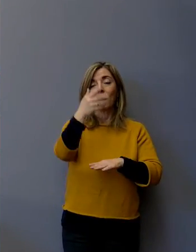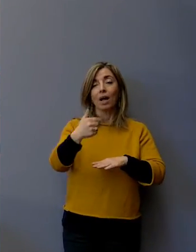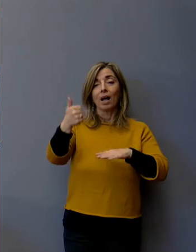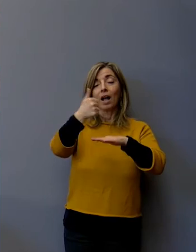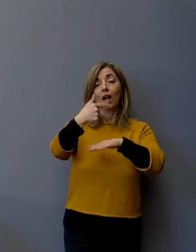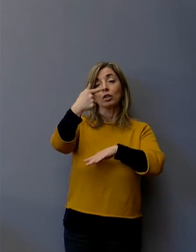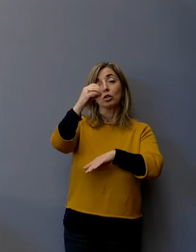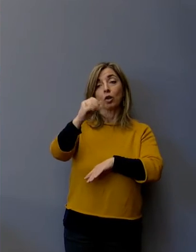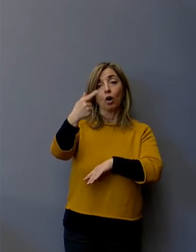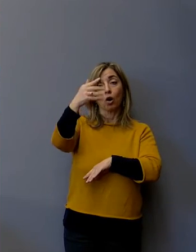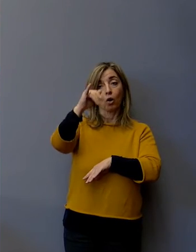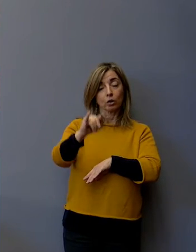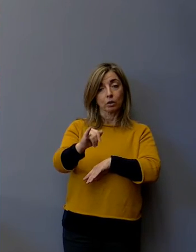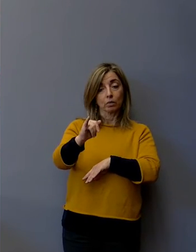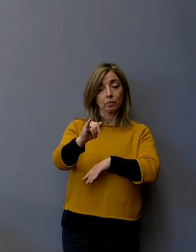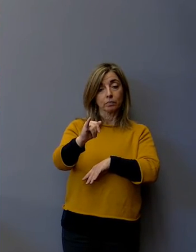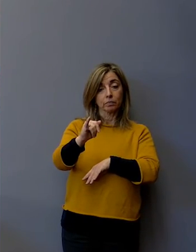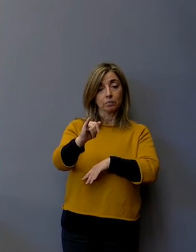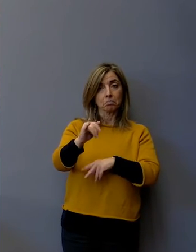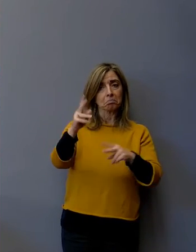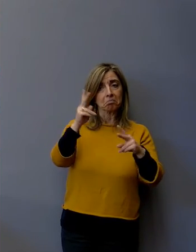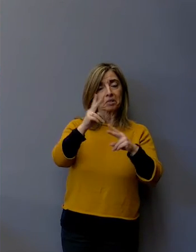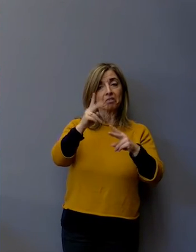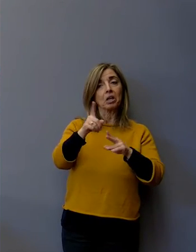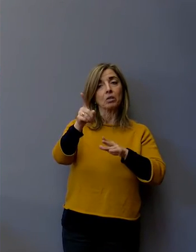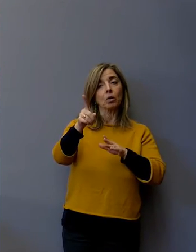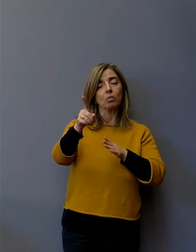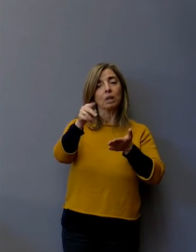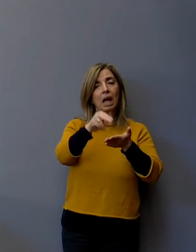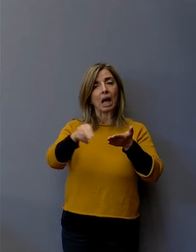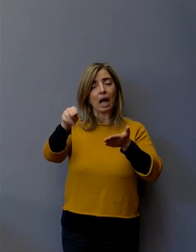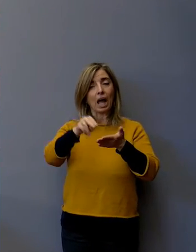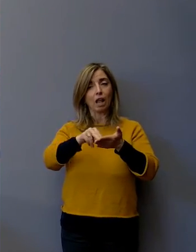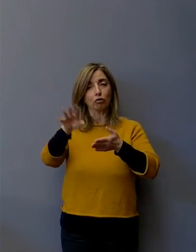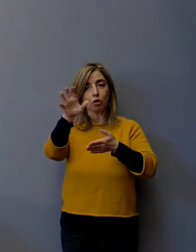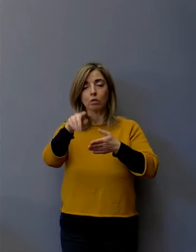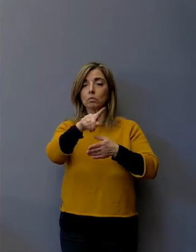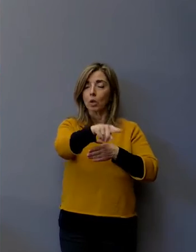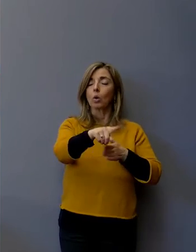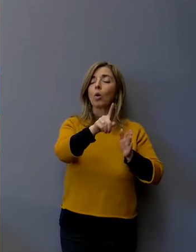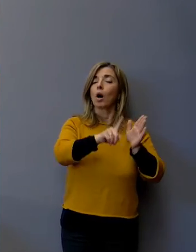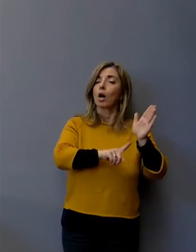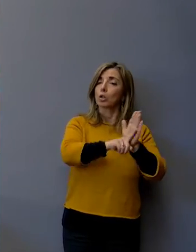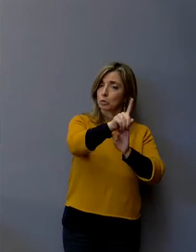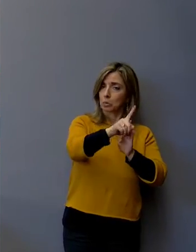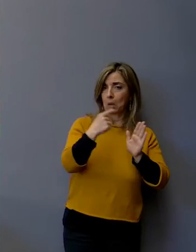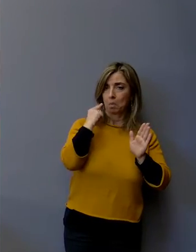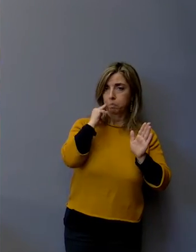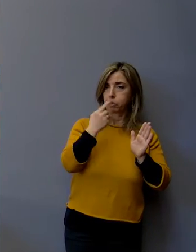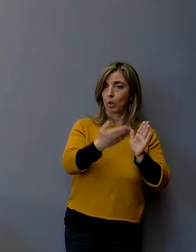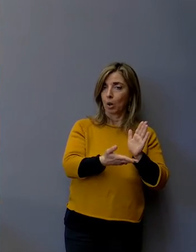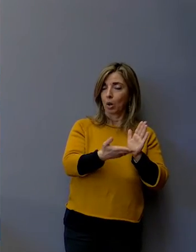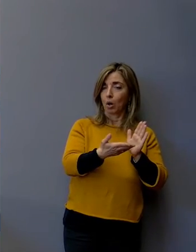fatto abbia avuto un discreto risultato anche nelle elezioni regionali quindi possono tutti i liguri proprio da